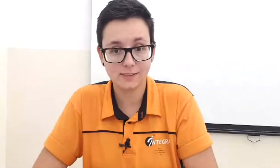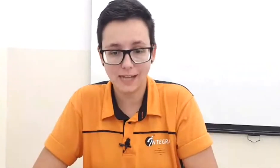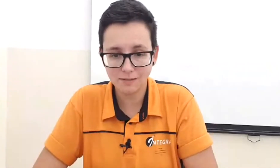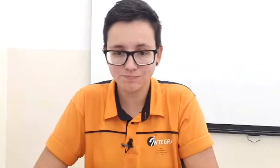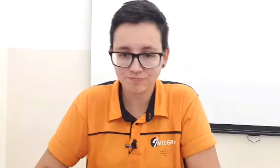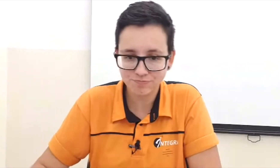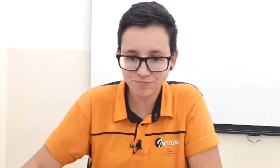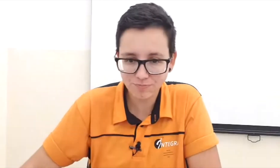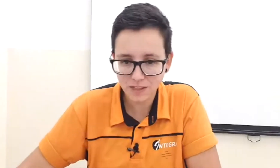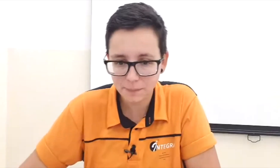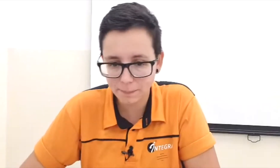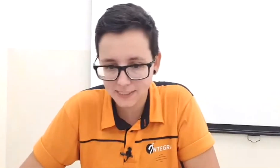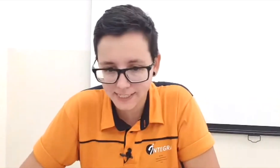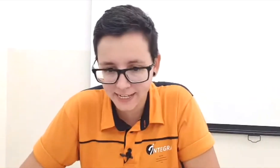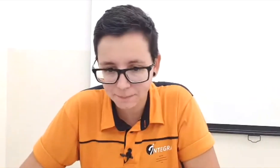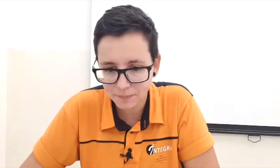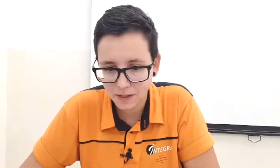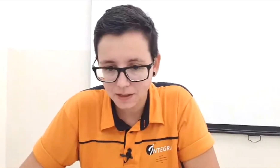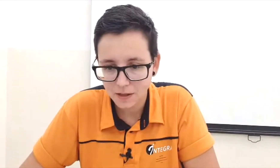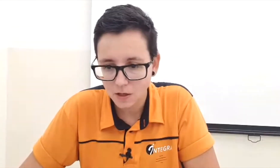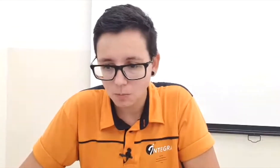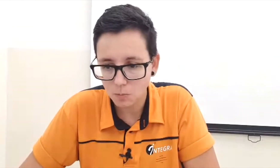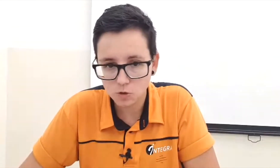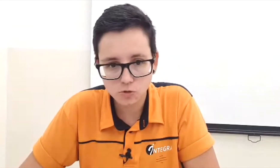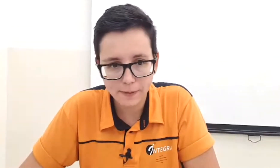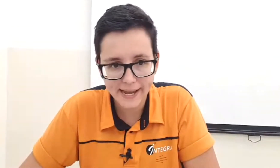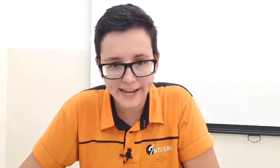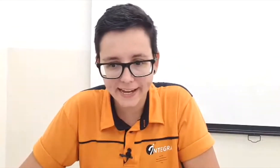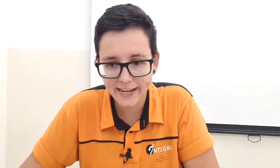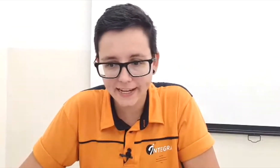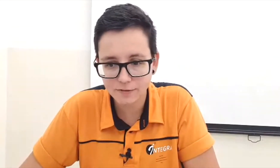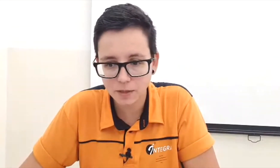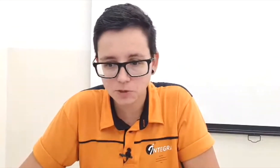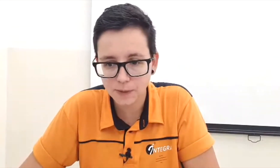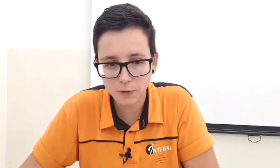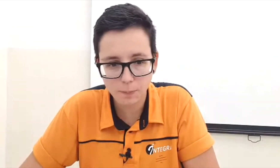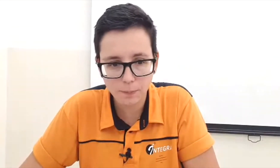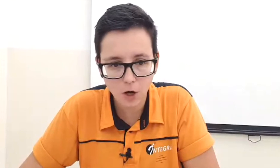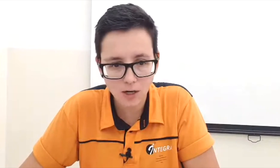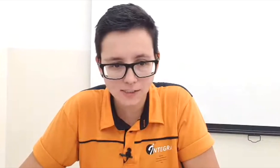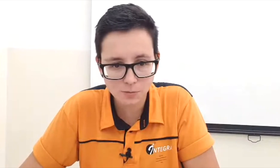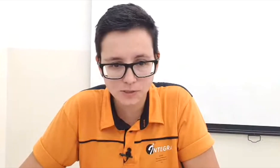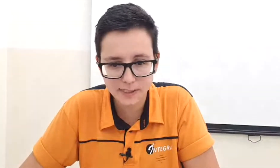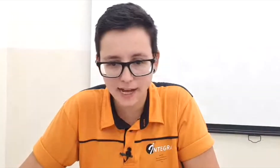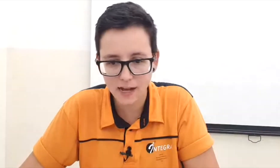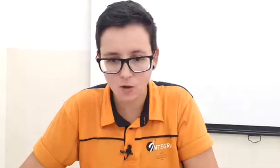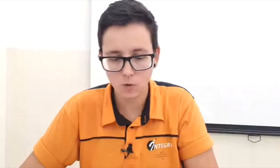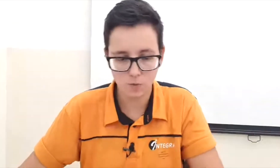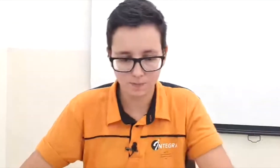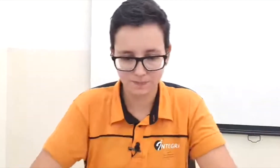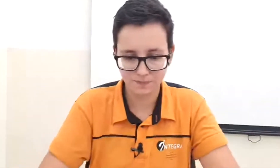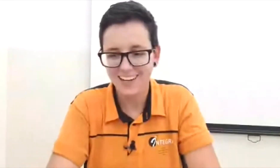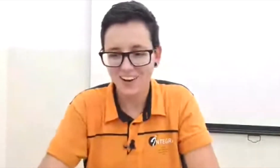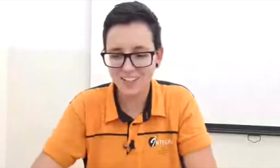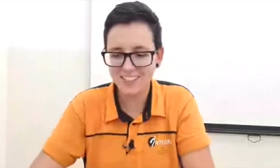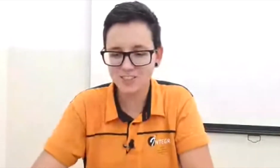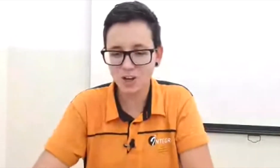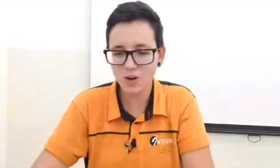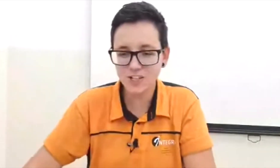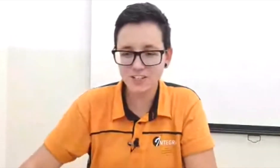tá? Belezinha? Muito bem. Vamos para o próximo sinal. Ó, gente, só corrigindo